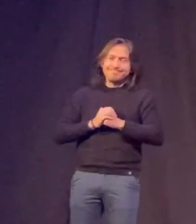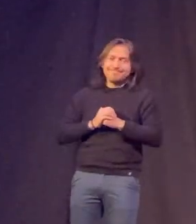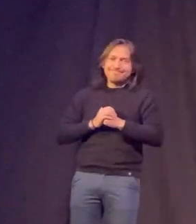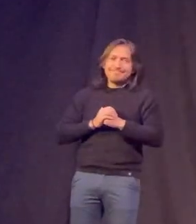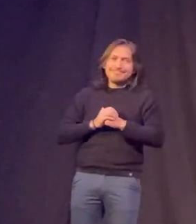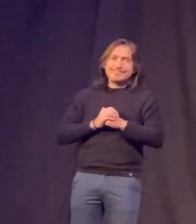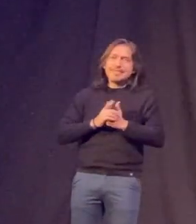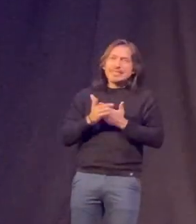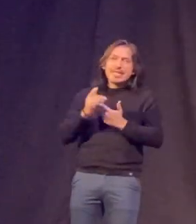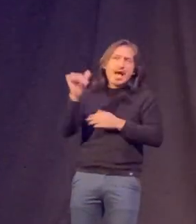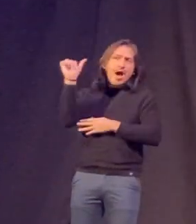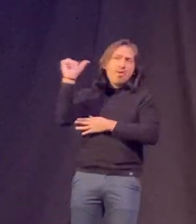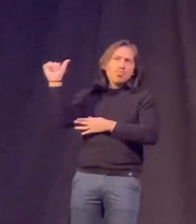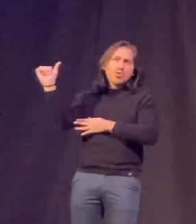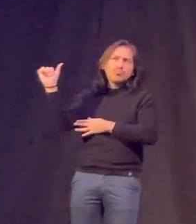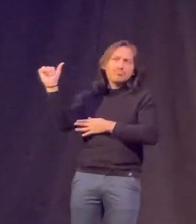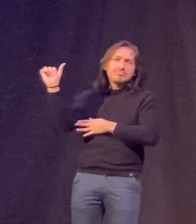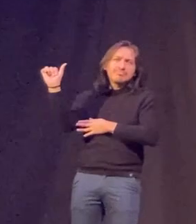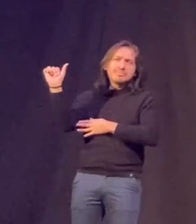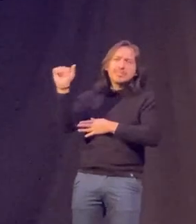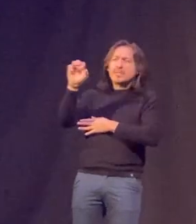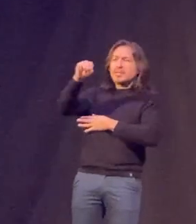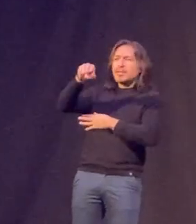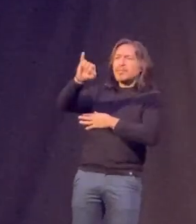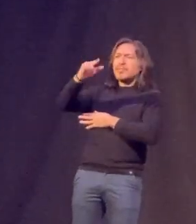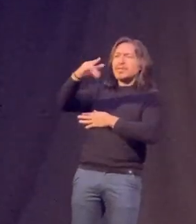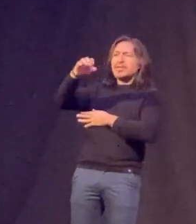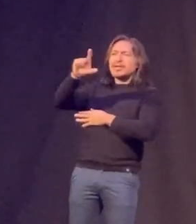En el diseño de audio se encuentra Miguel Jiménez.